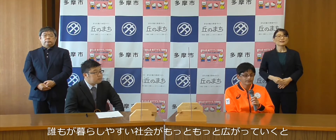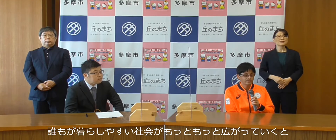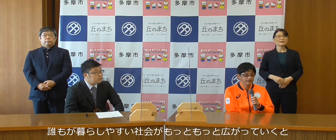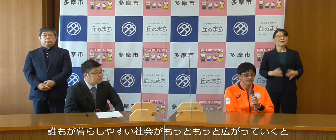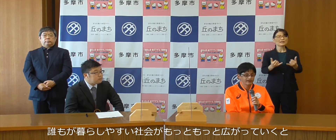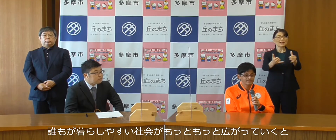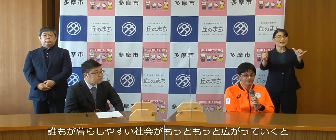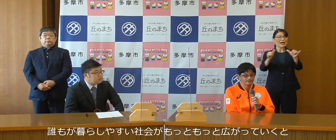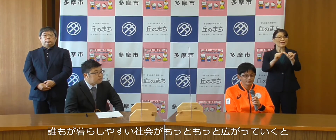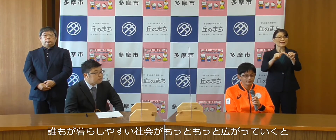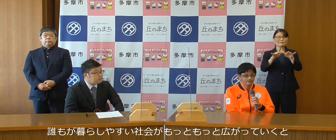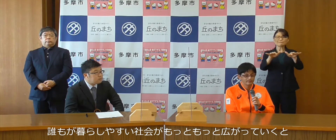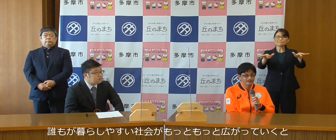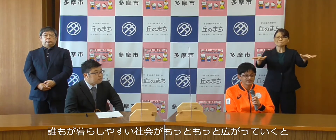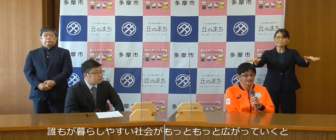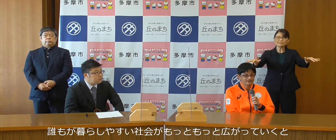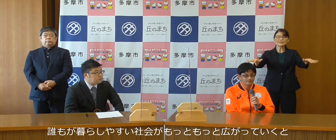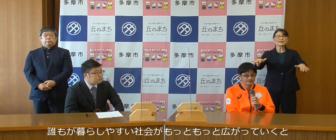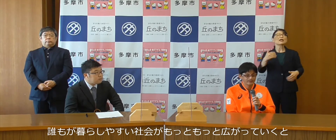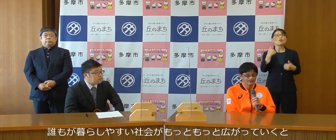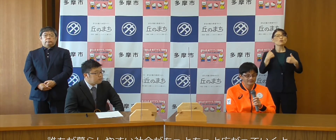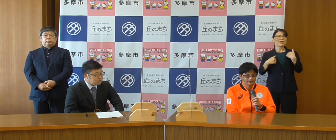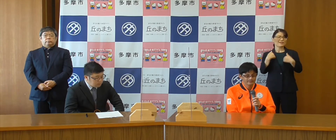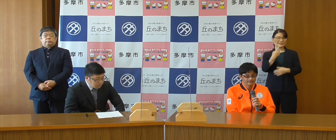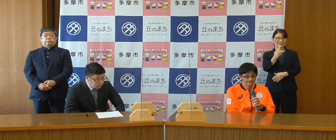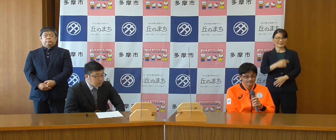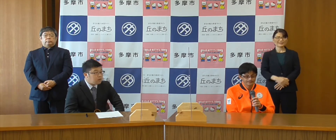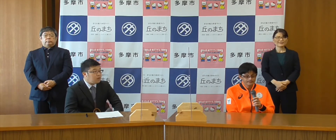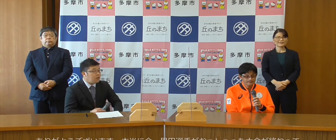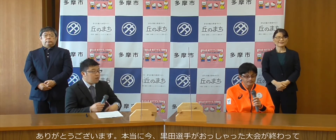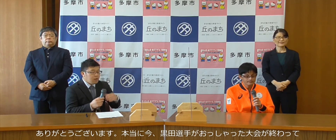もっともっと広がっていくと嬉しいなと思っています。